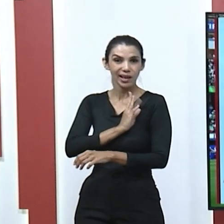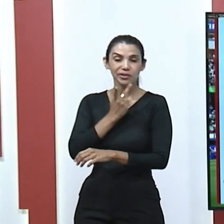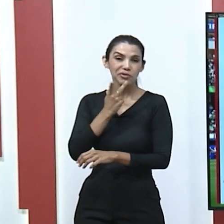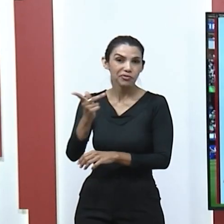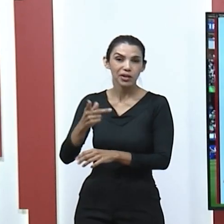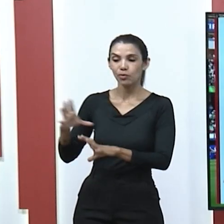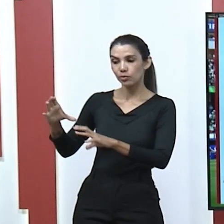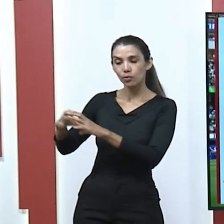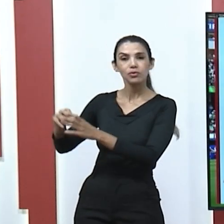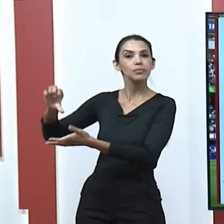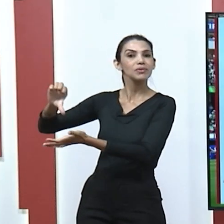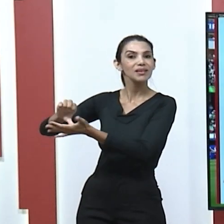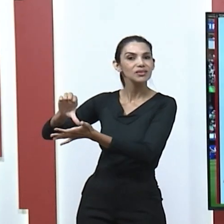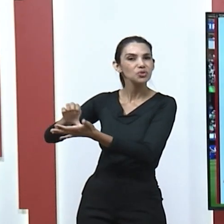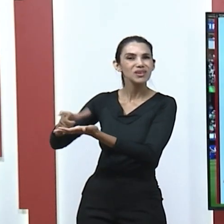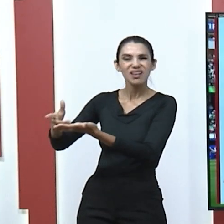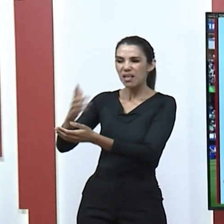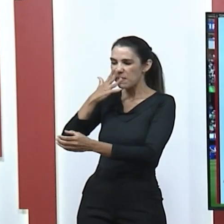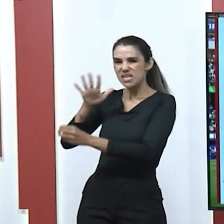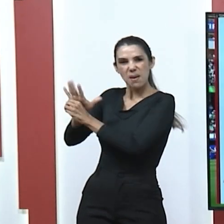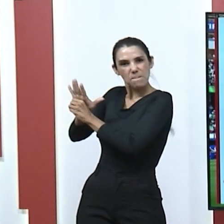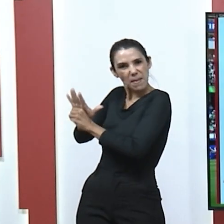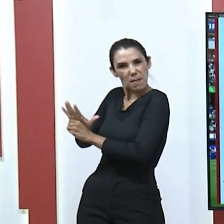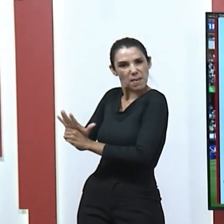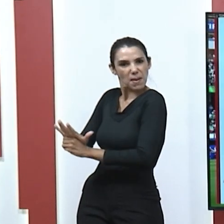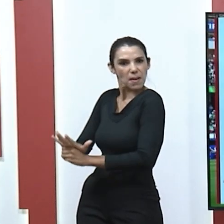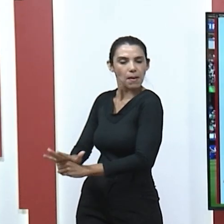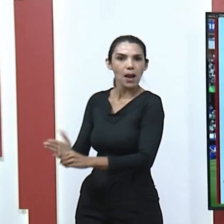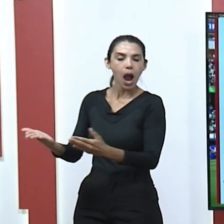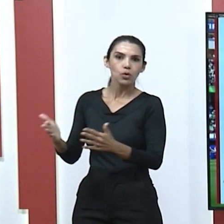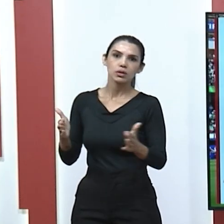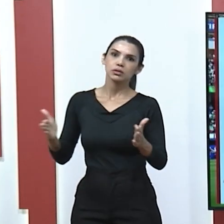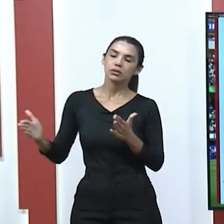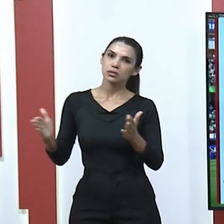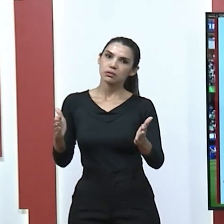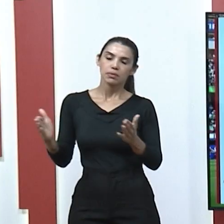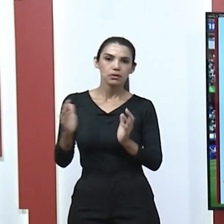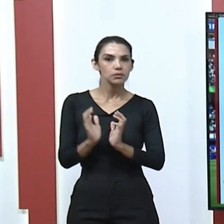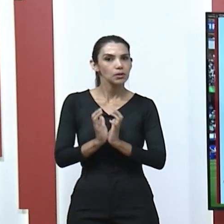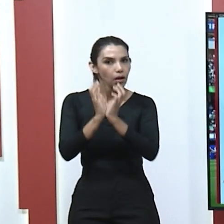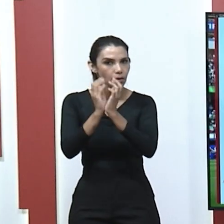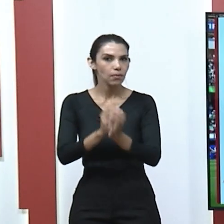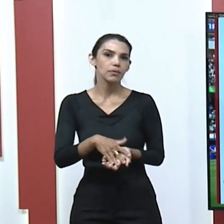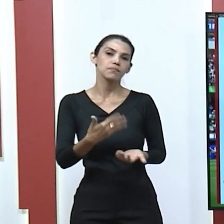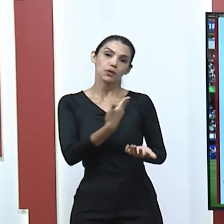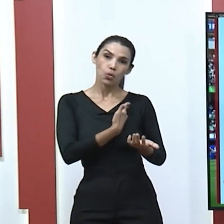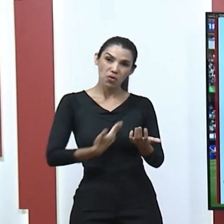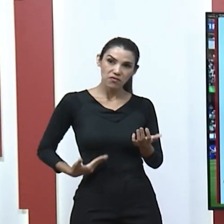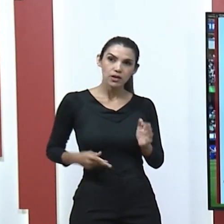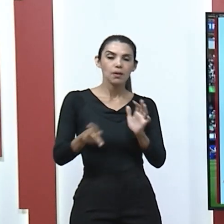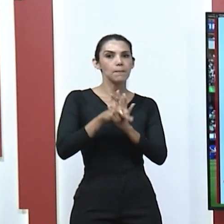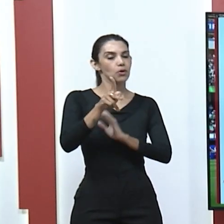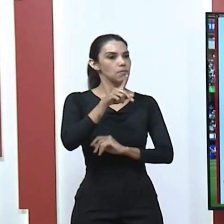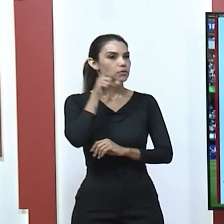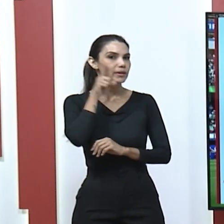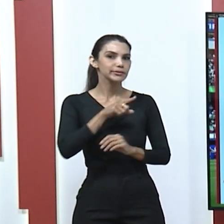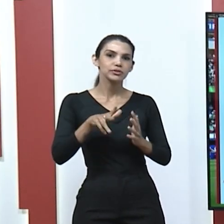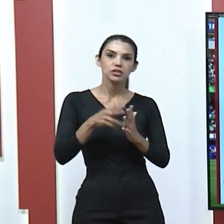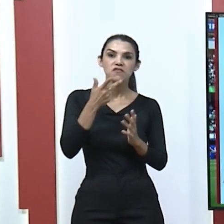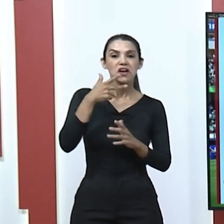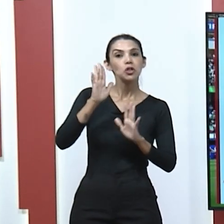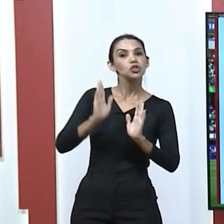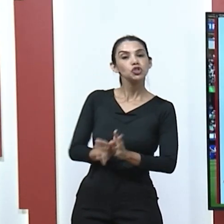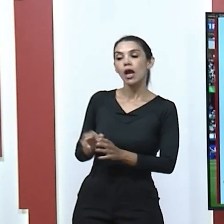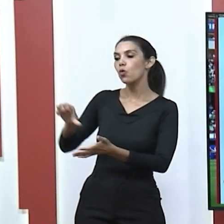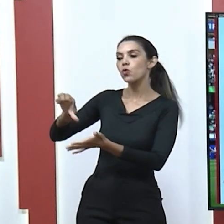seleção iraniana está sendo oprimida durante a Copa. O governo americano já havia determinado que o Irã